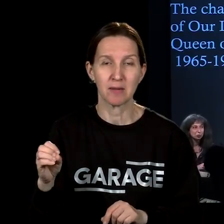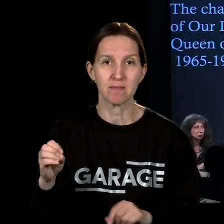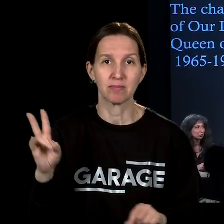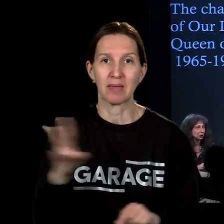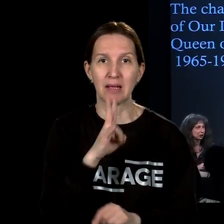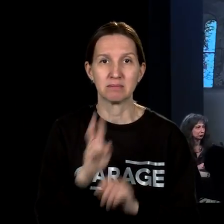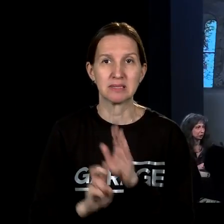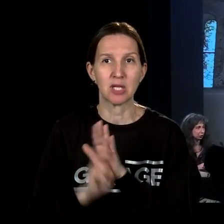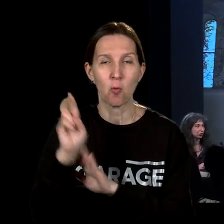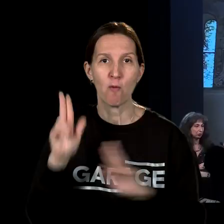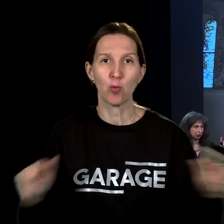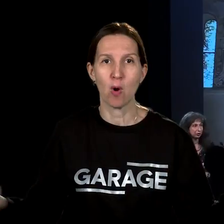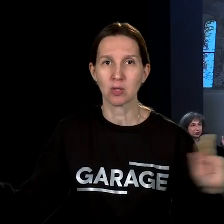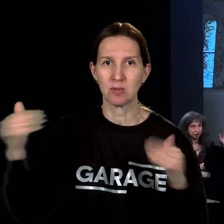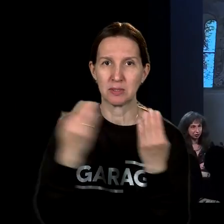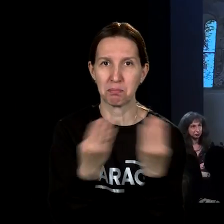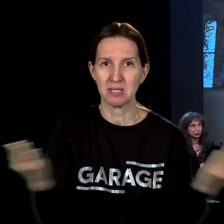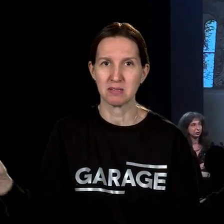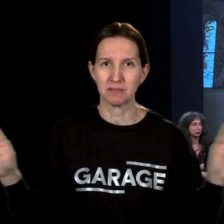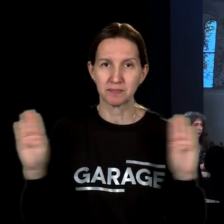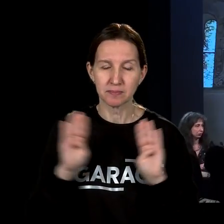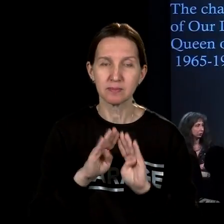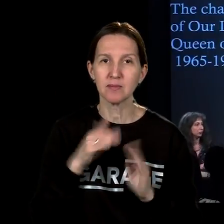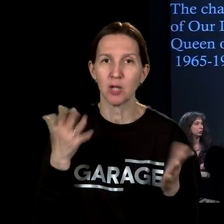которые только можно представить. Потому что это, да, это церковь